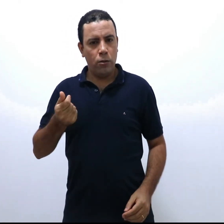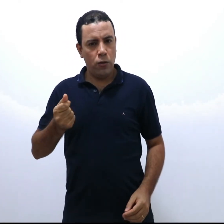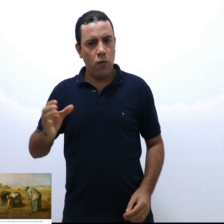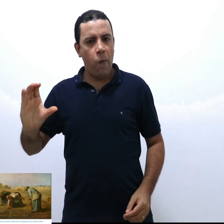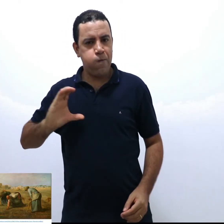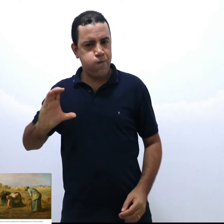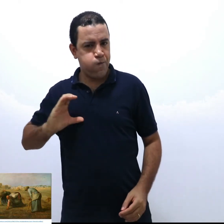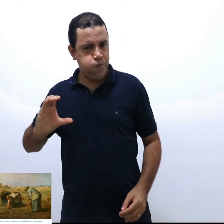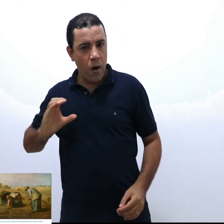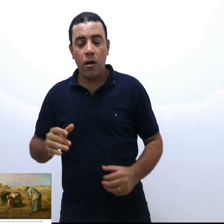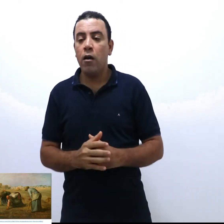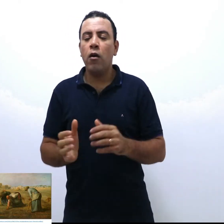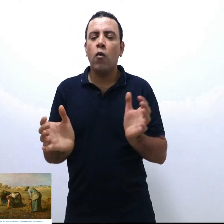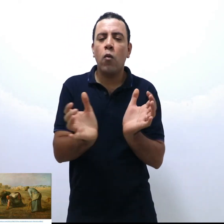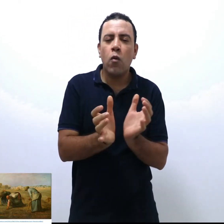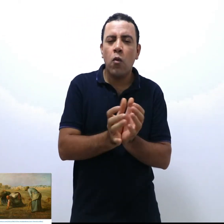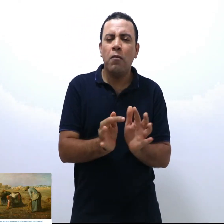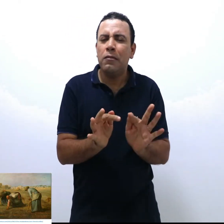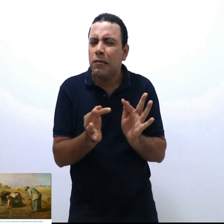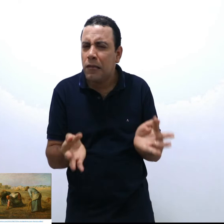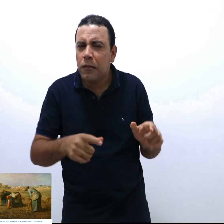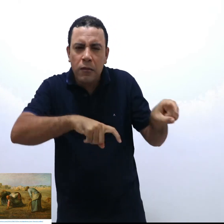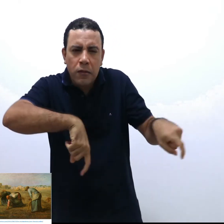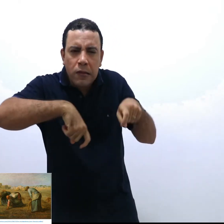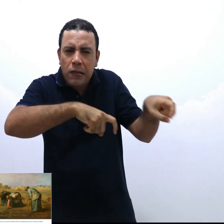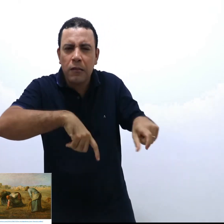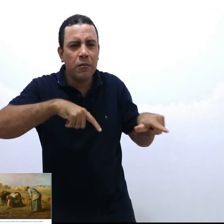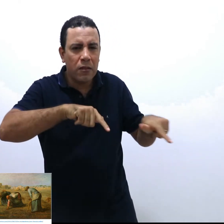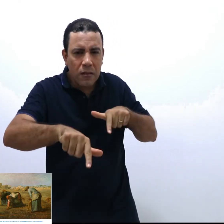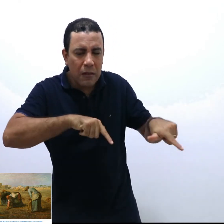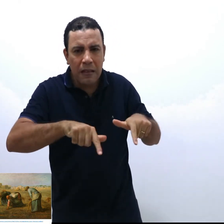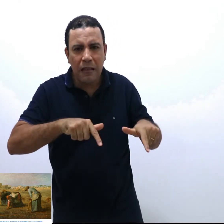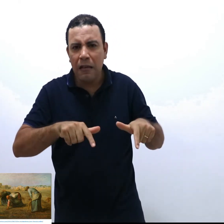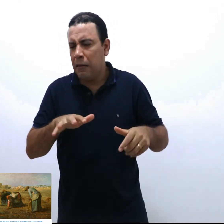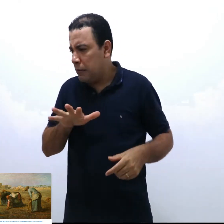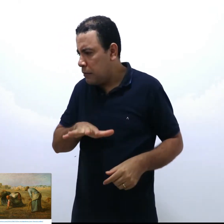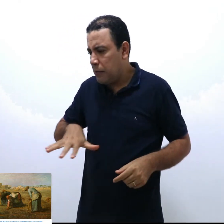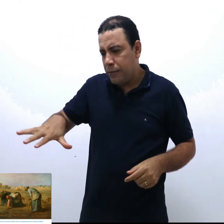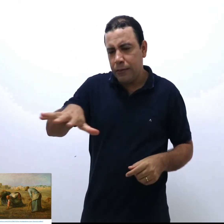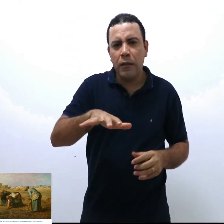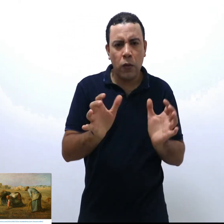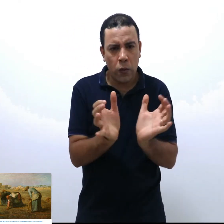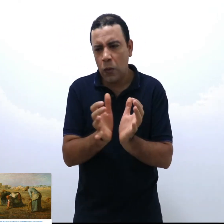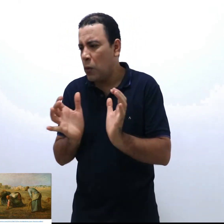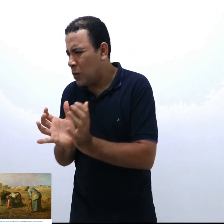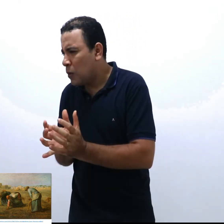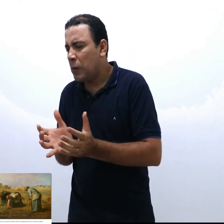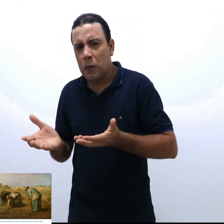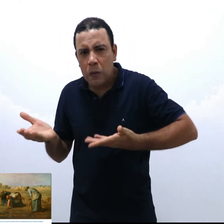burguesia e também os grupos de camponeses, os operários, e eles passaram a